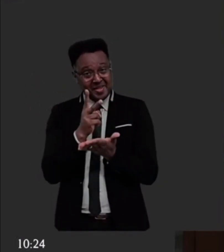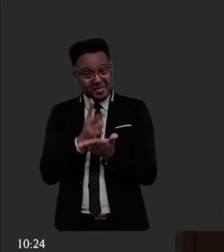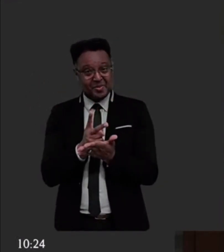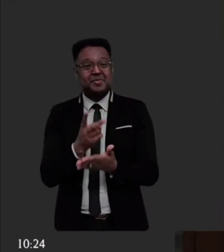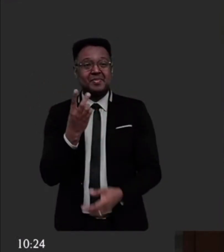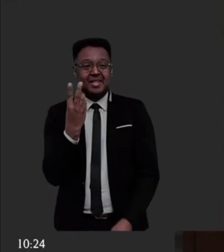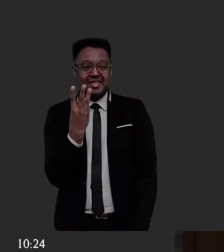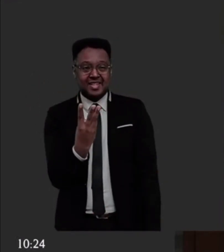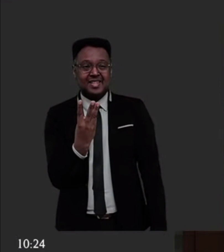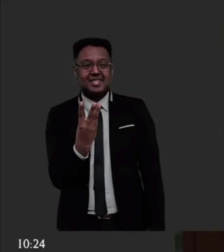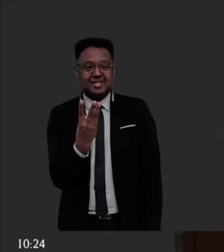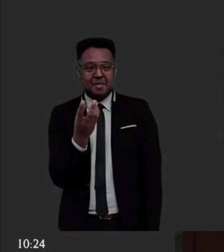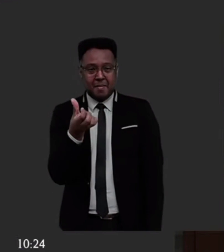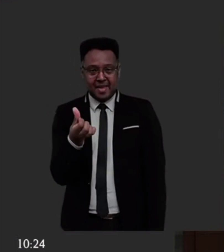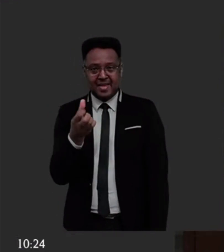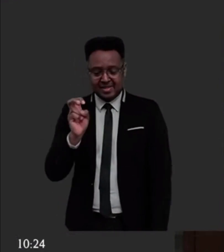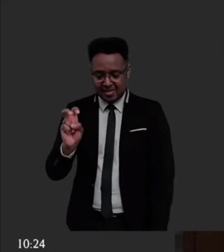365.